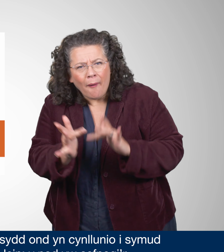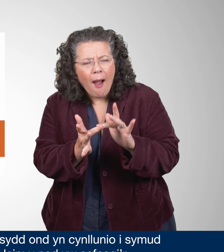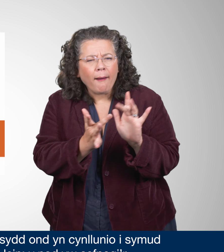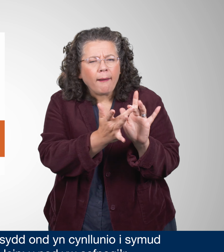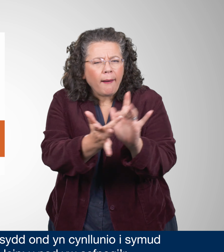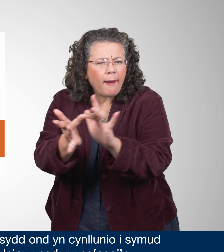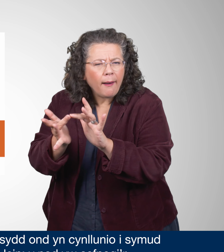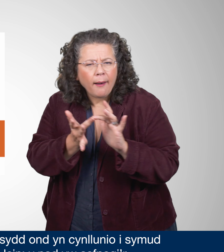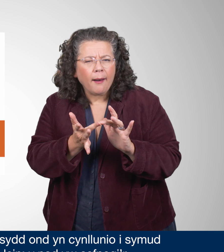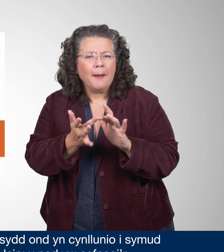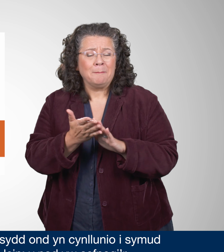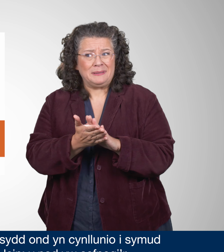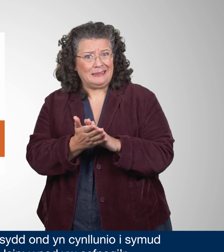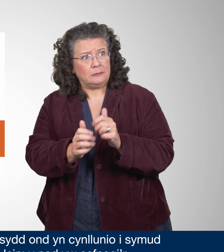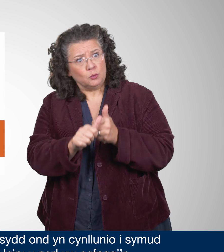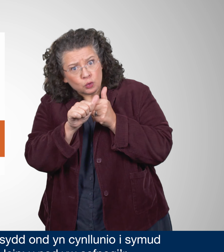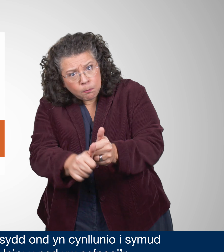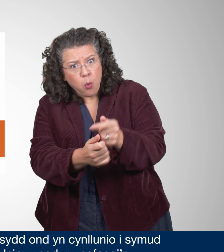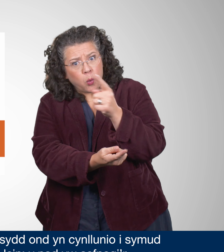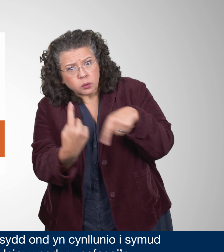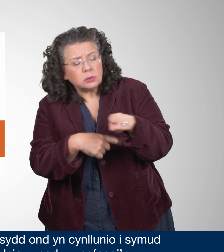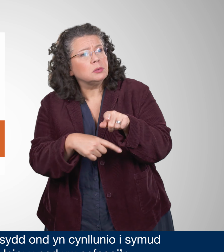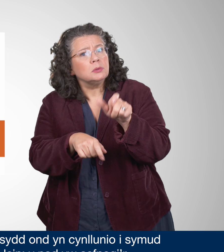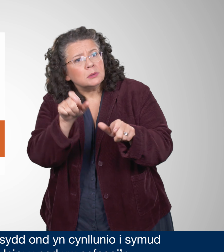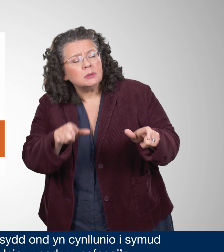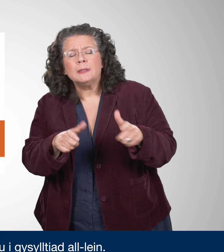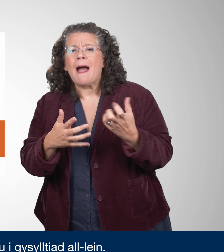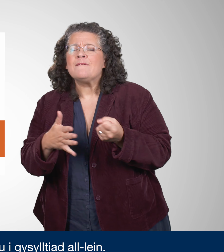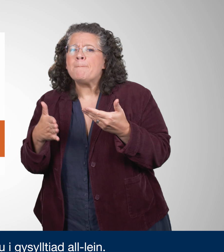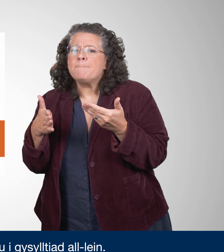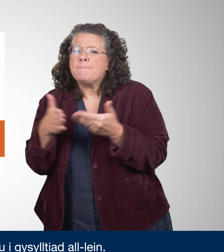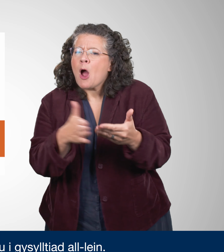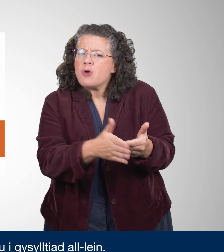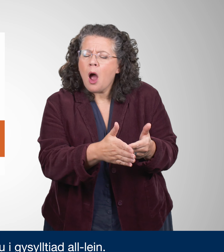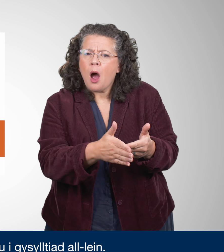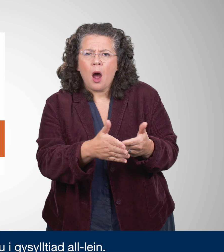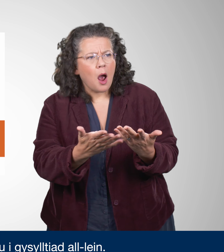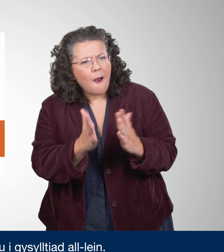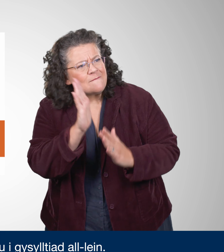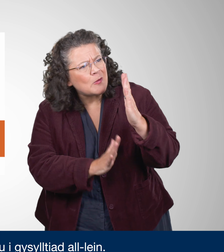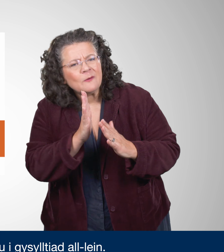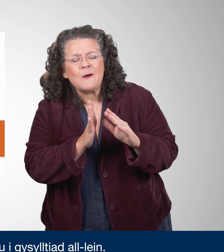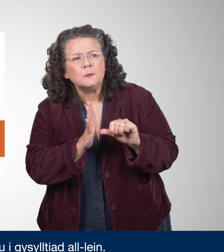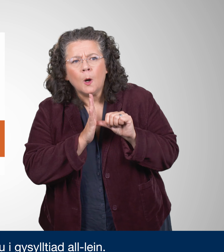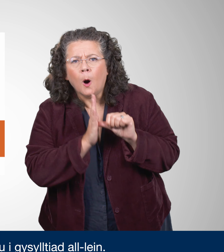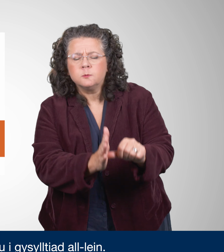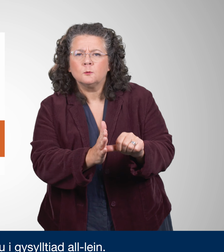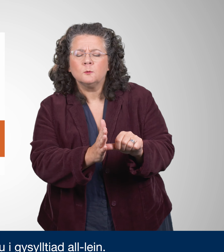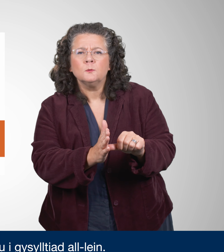ar-lein. Y nod yw cefnogi'r rheini sy'n profi rwystrau i